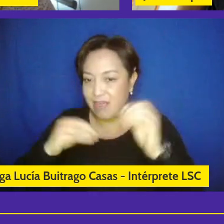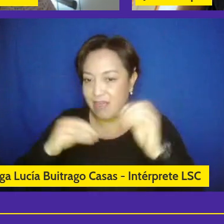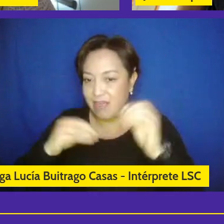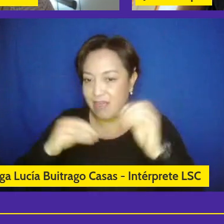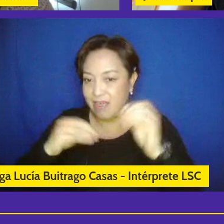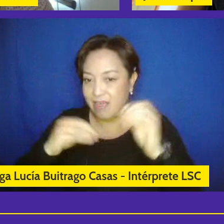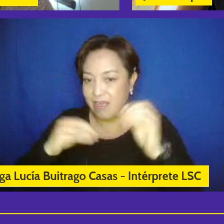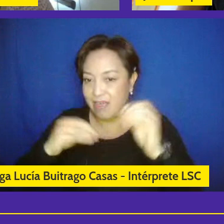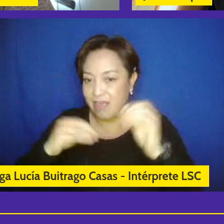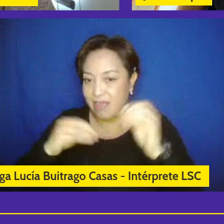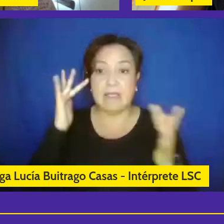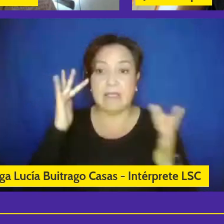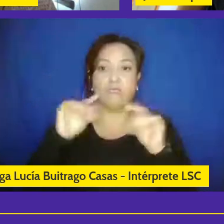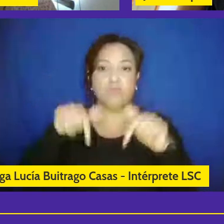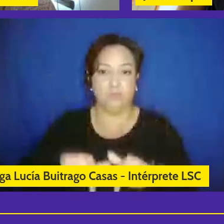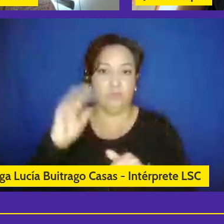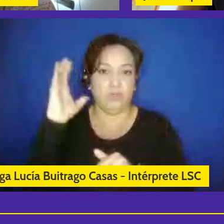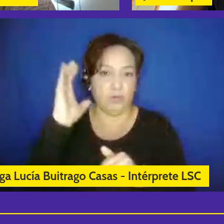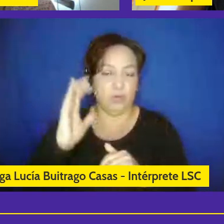Colombia.